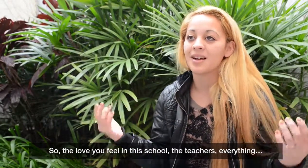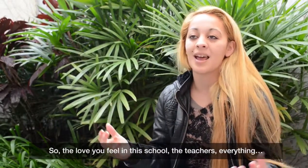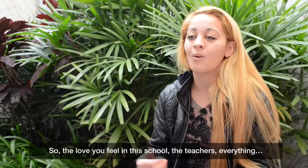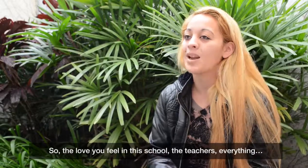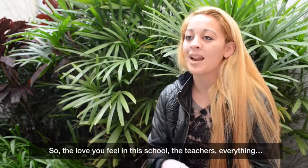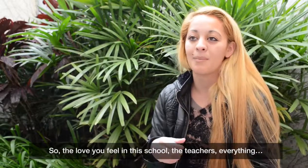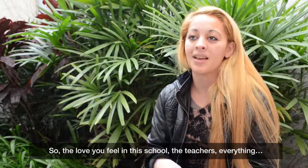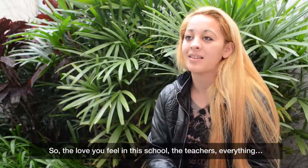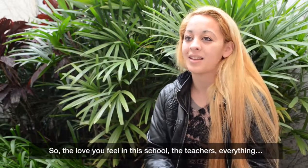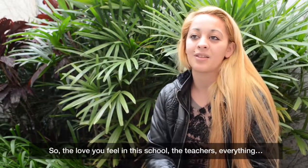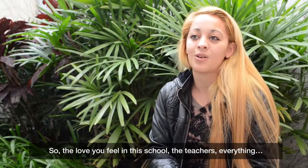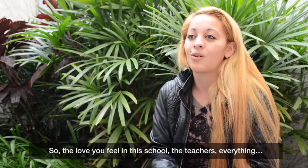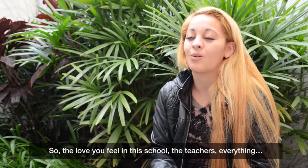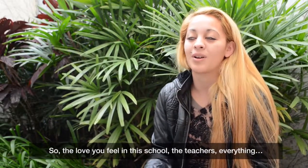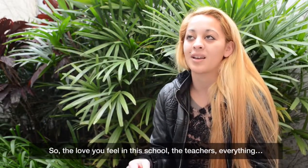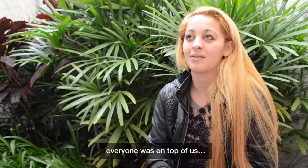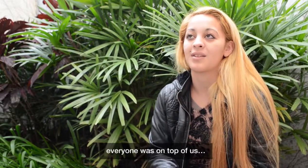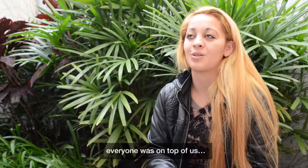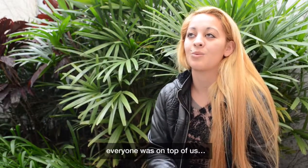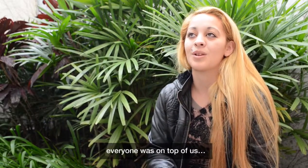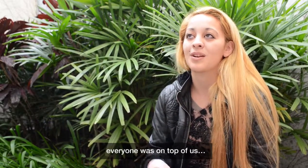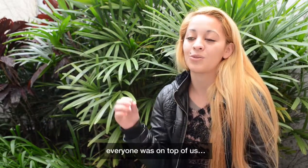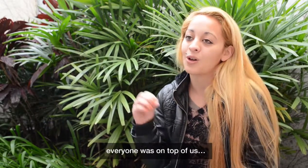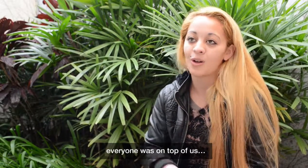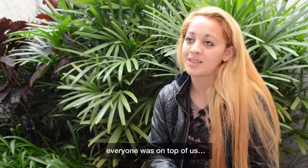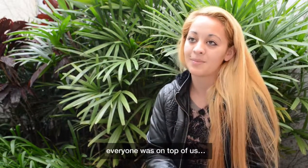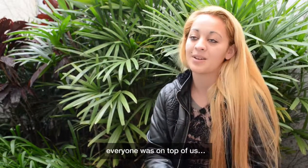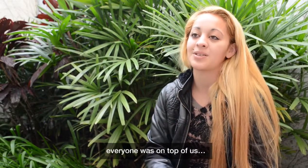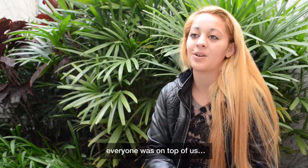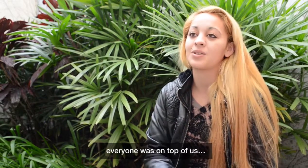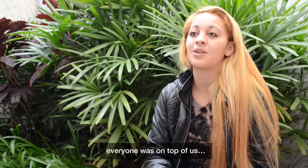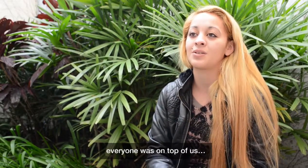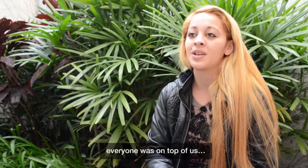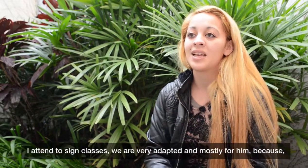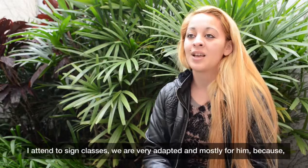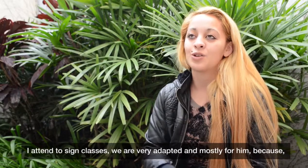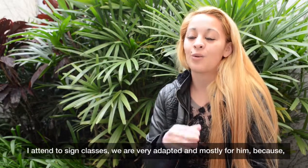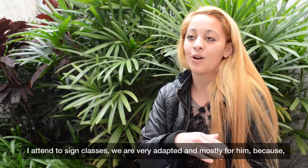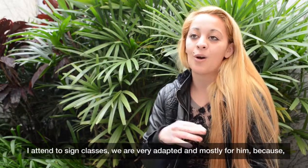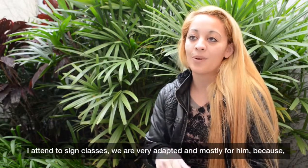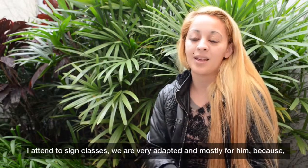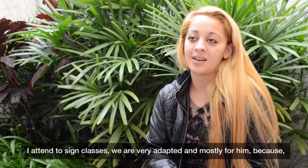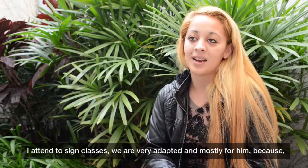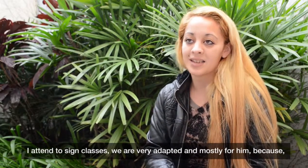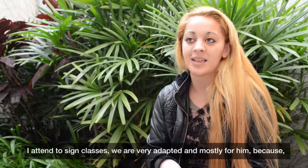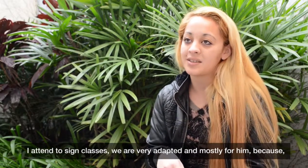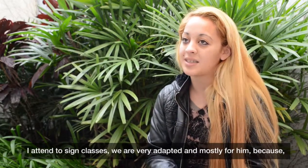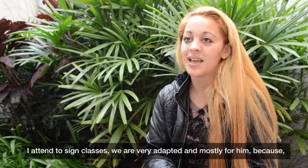la escuela, la maestra, todos como que estuvieron todos encima de nosotros. Yo vengo a clases de